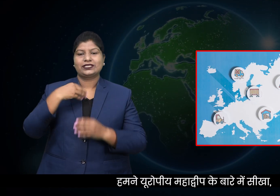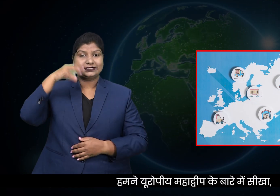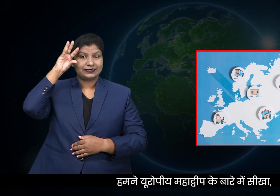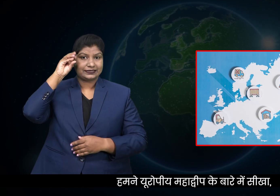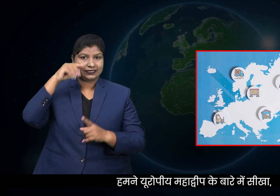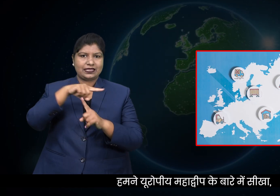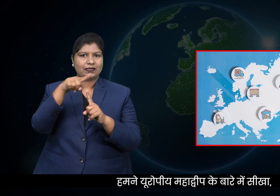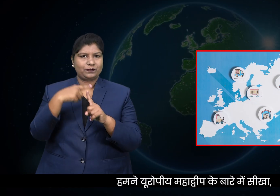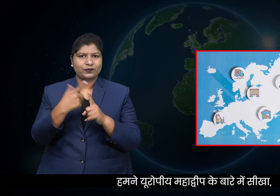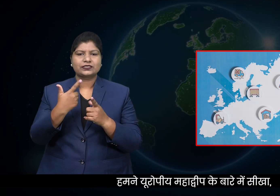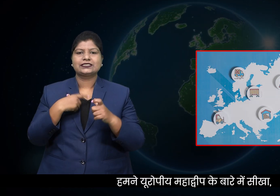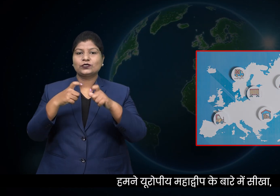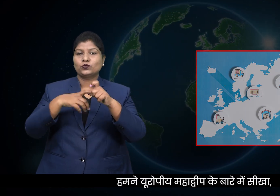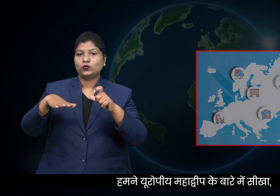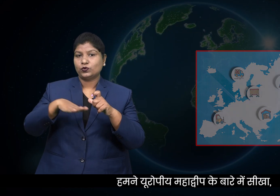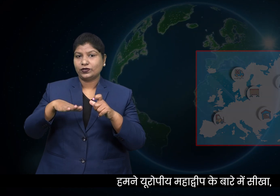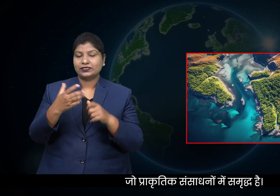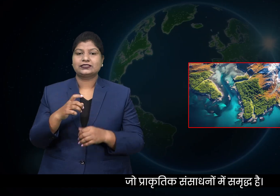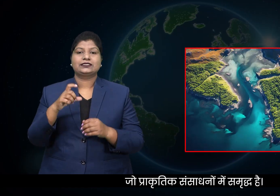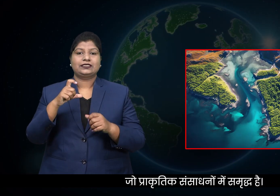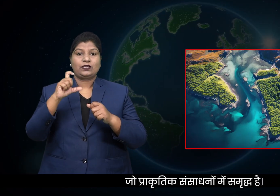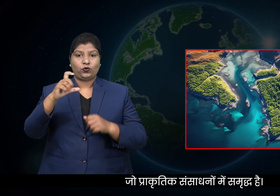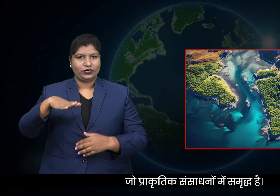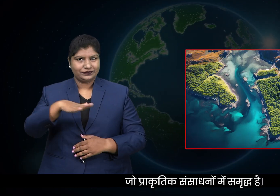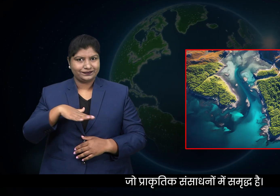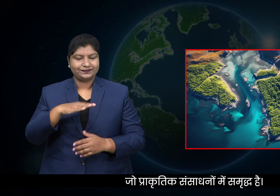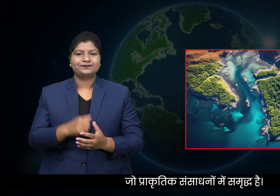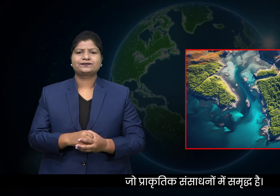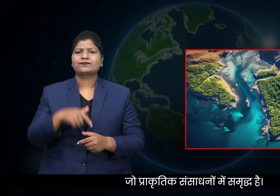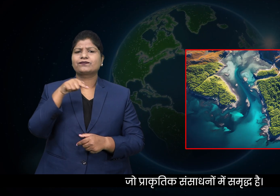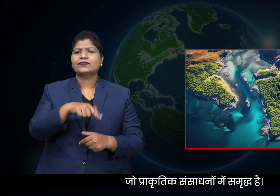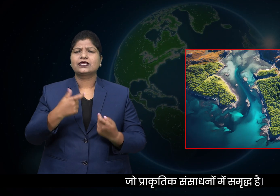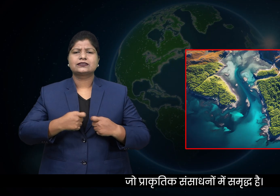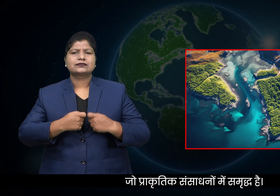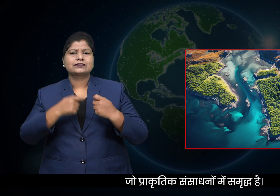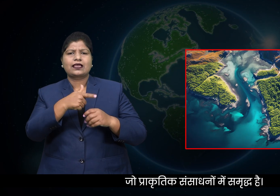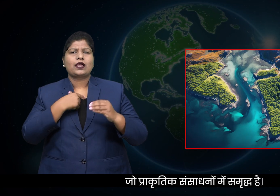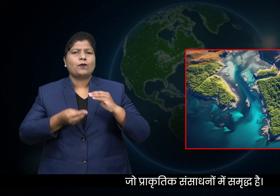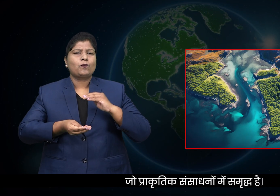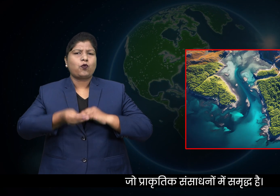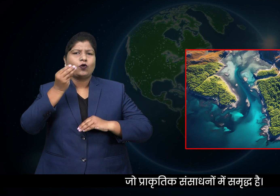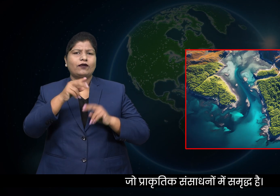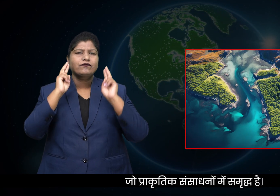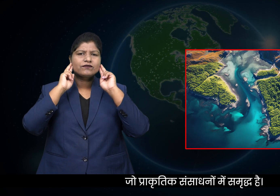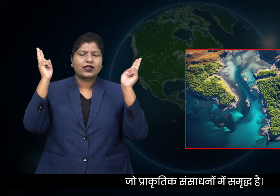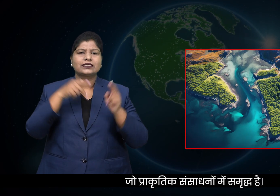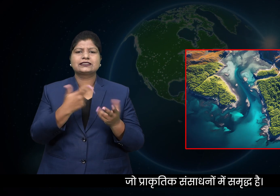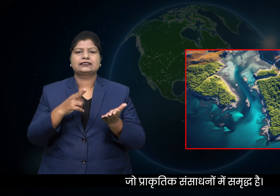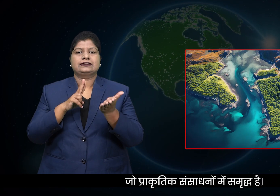महाद्वीप के बारे में सीखा, जो प्राकृतिक संसाधनों में समृद्ध है।